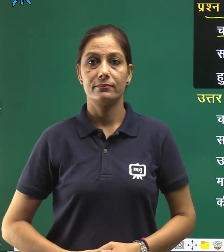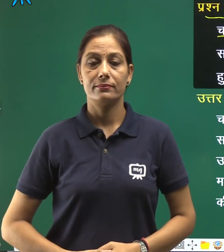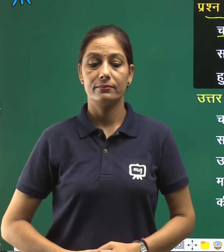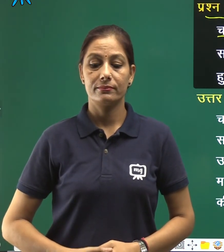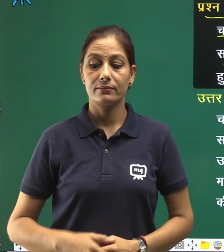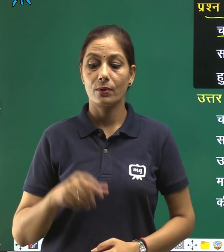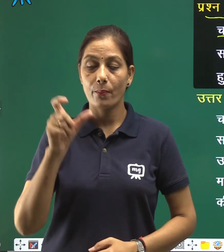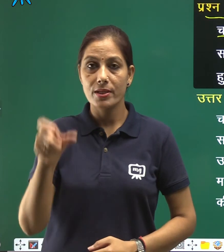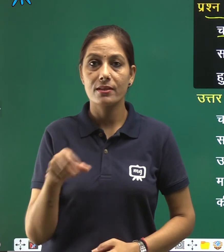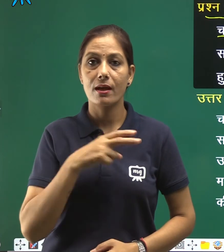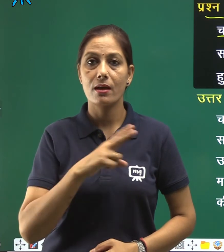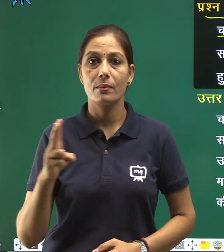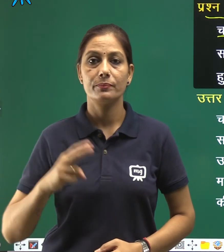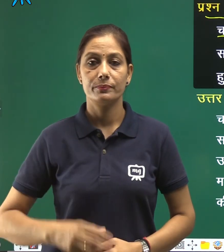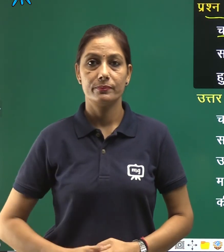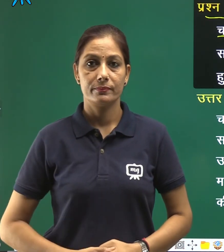हालदार साहब को